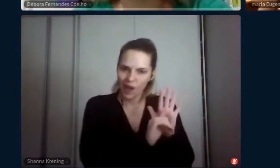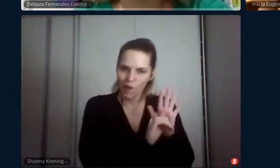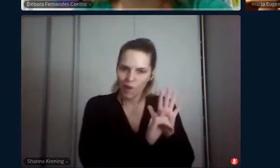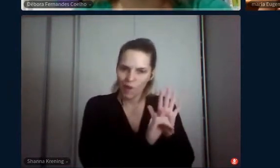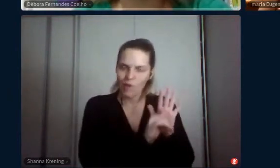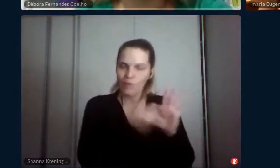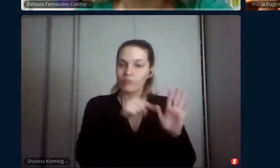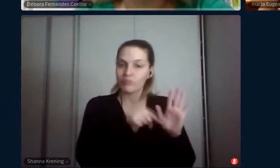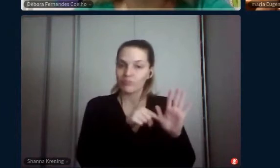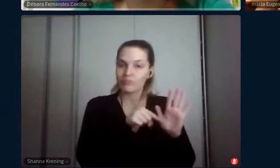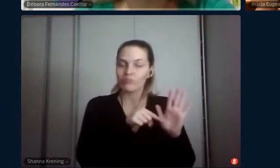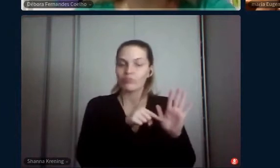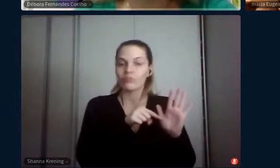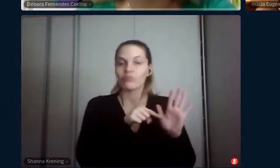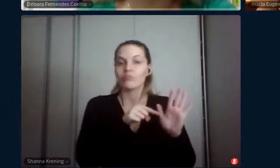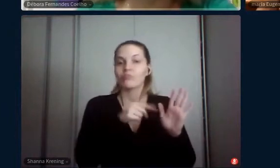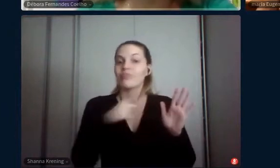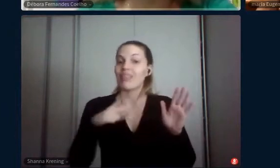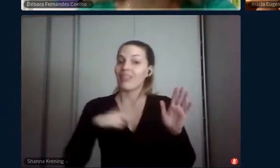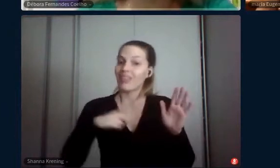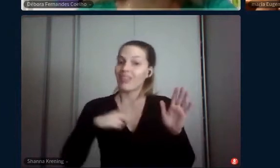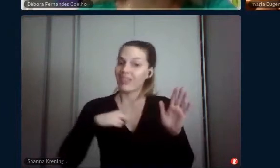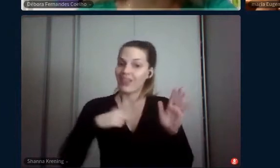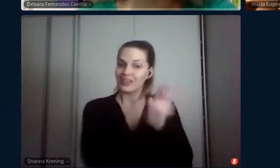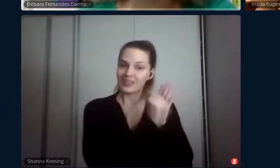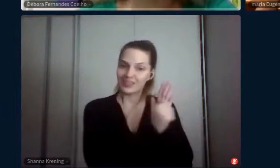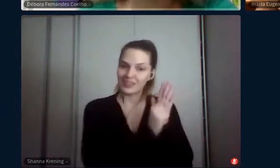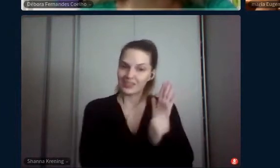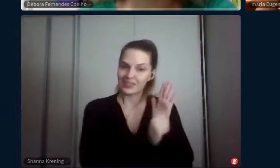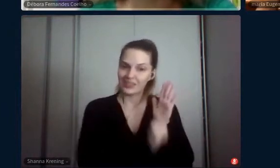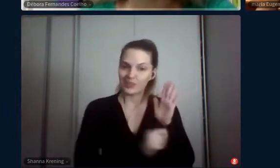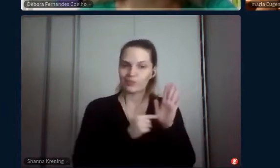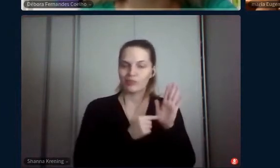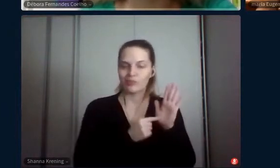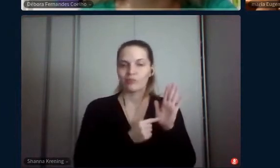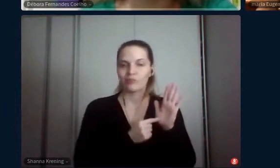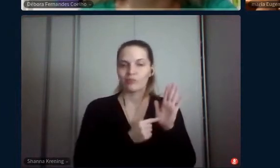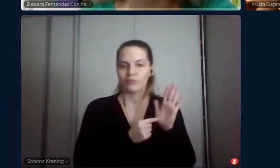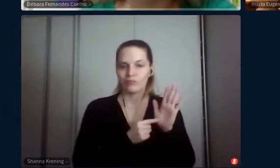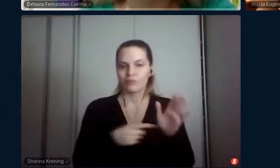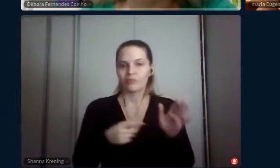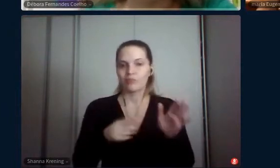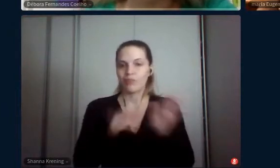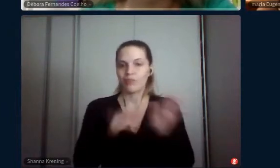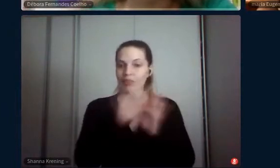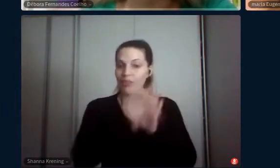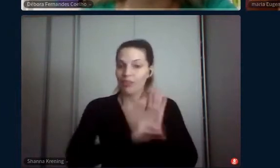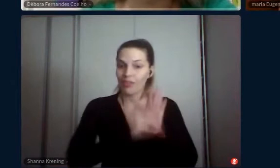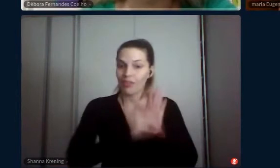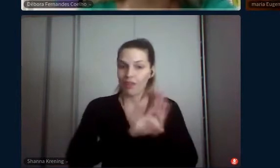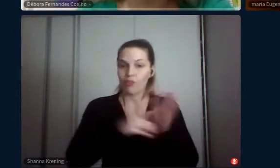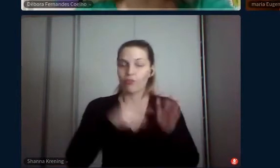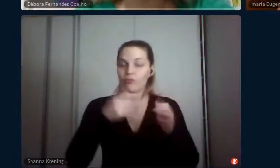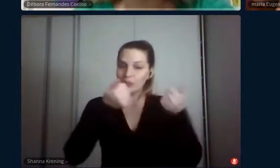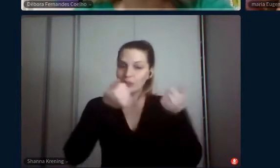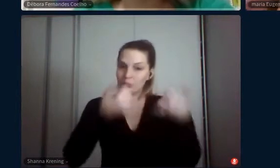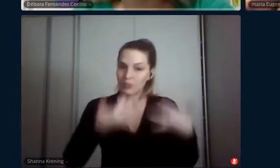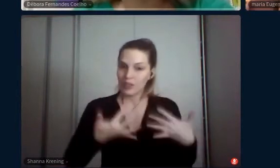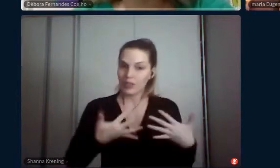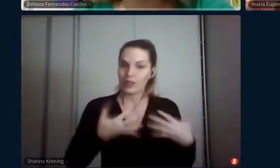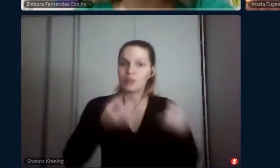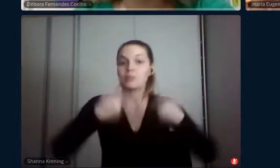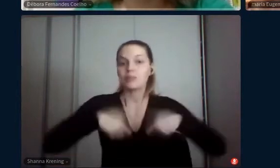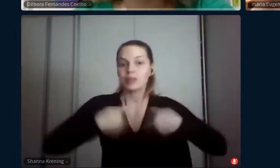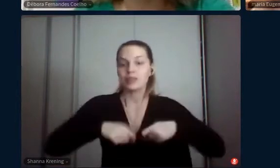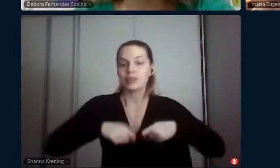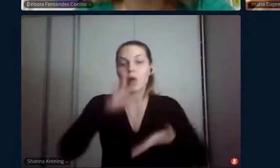dos motivos, porque o decreto diz que precisa ter matrícula ativa, né, em atividade. É